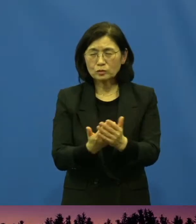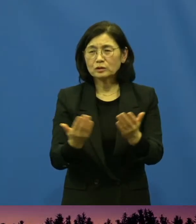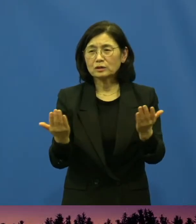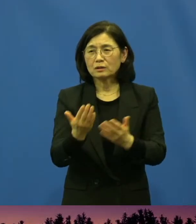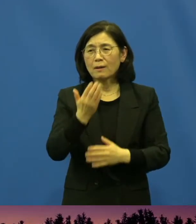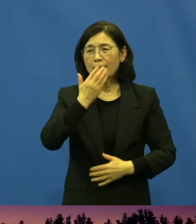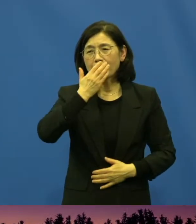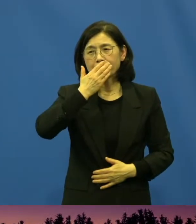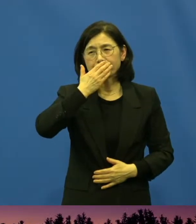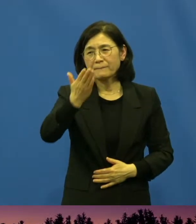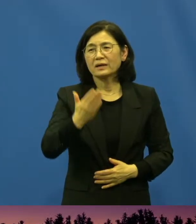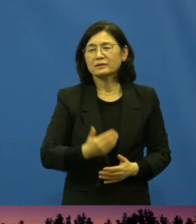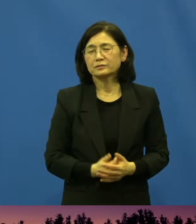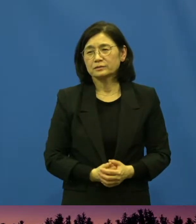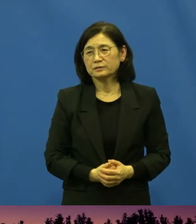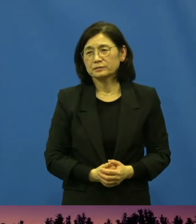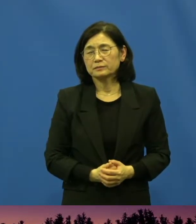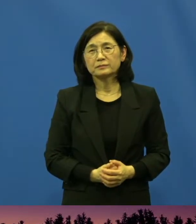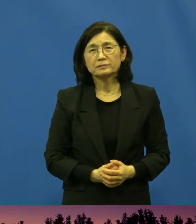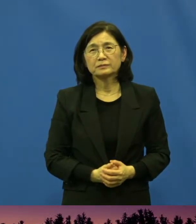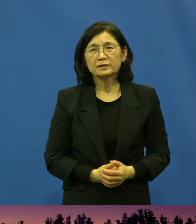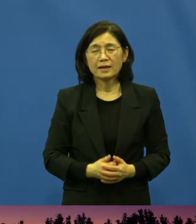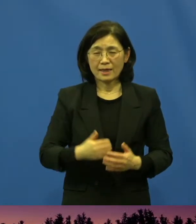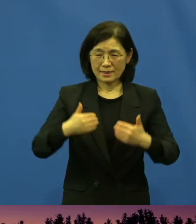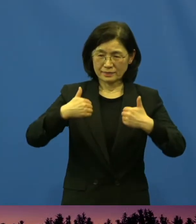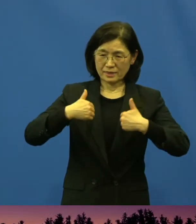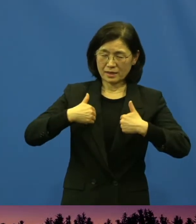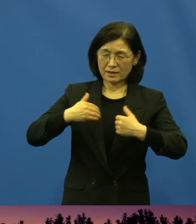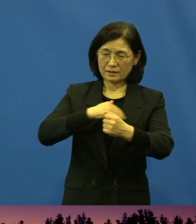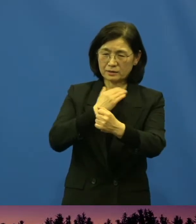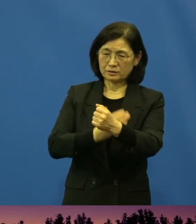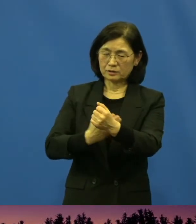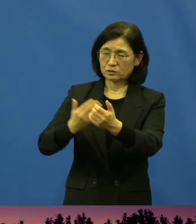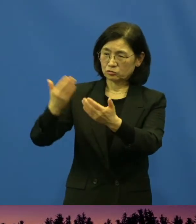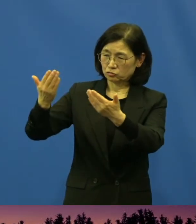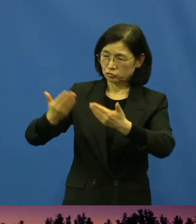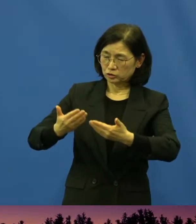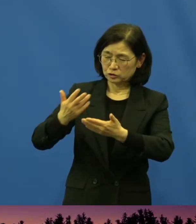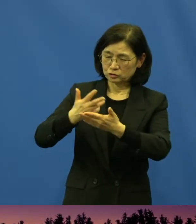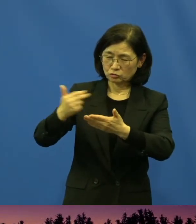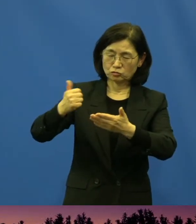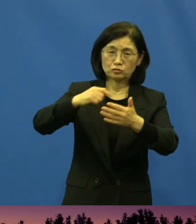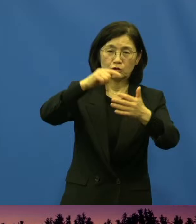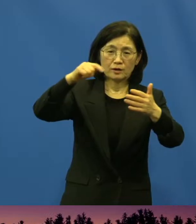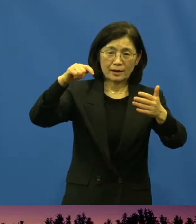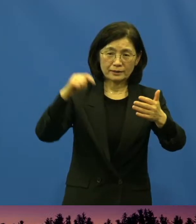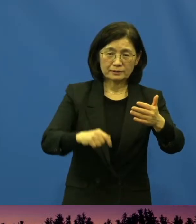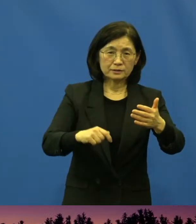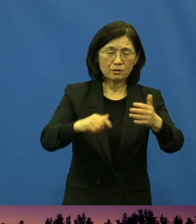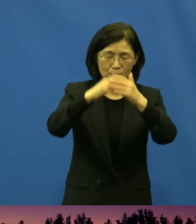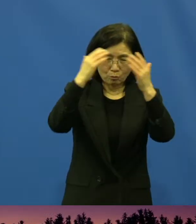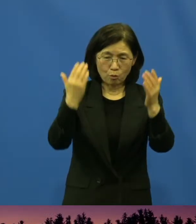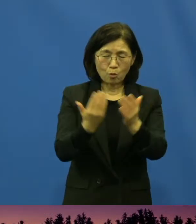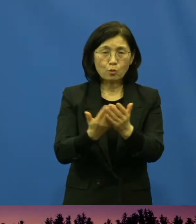안에서, 내게 능력 주시는 자 안에서 있지 않으면 나는 아무것도 할 수 없습니다.